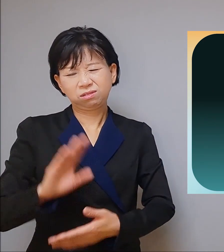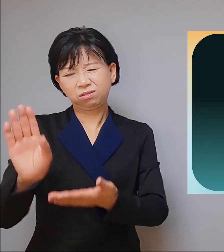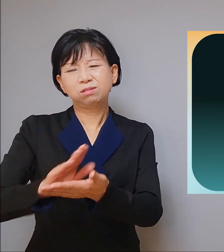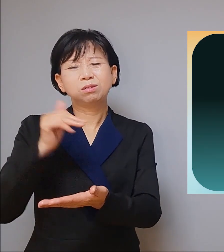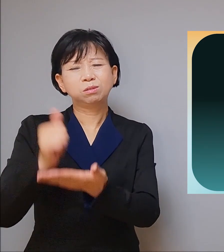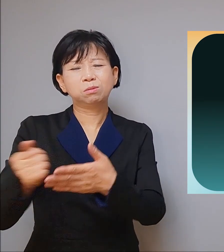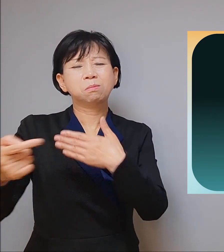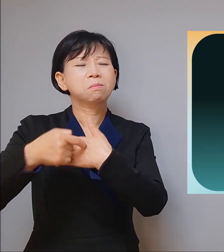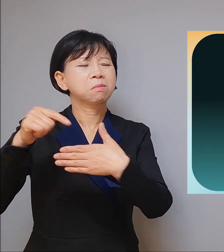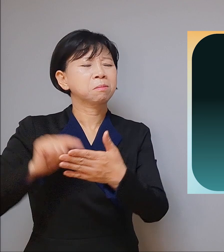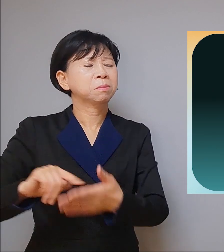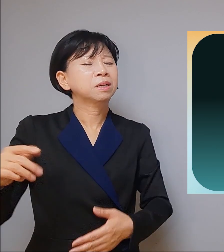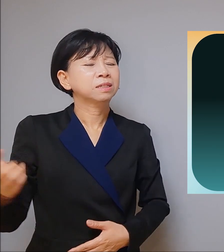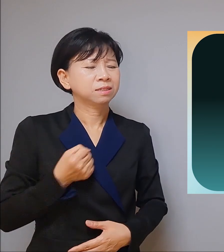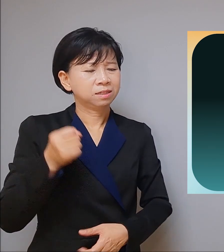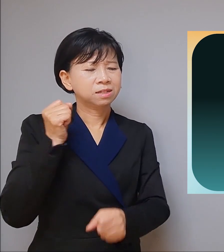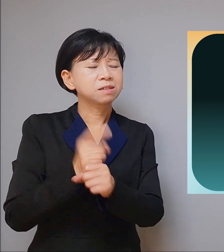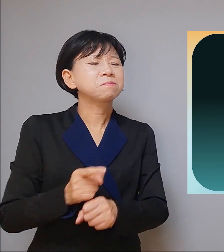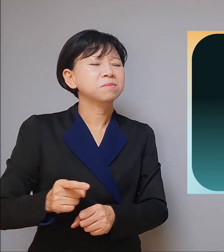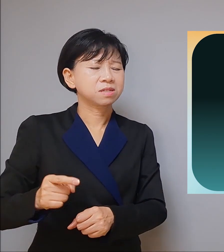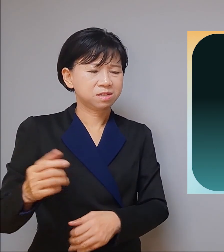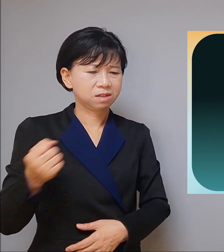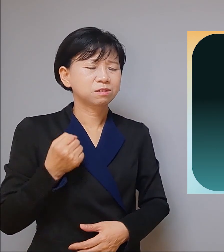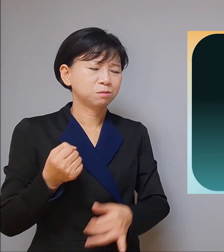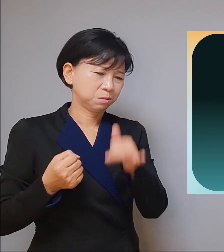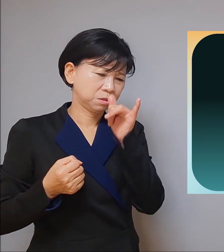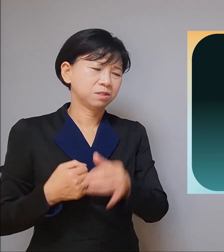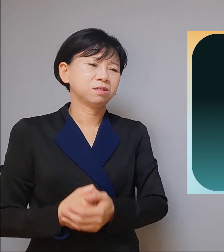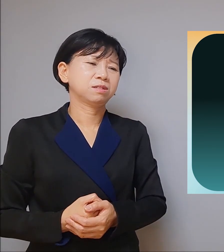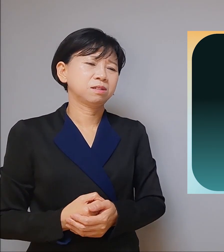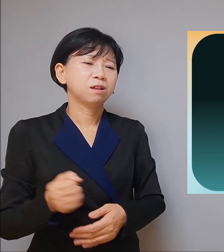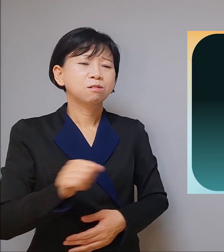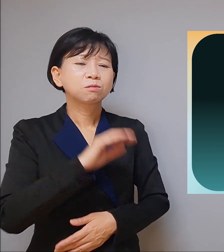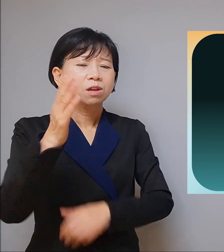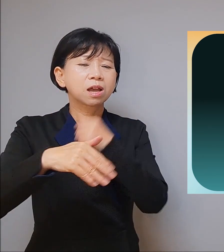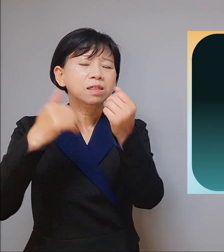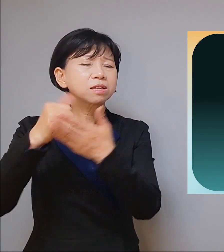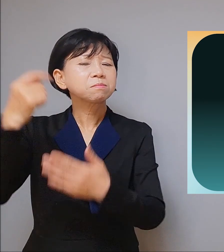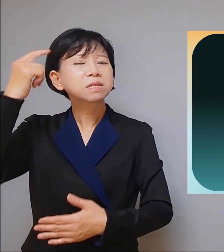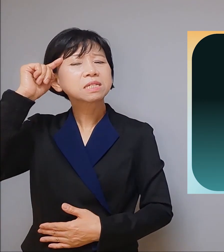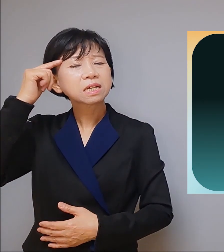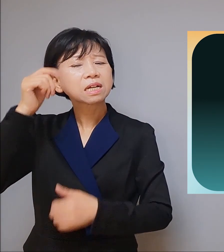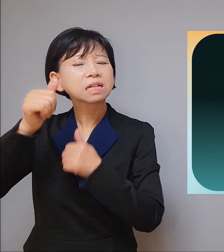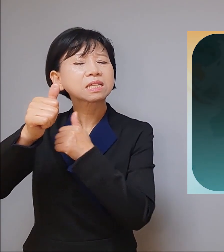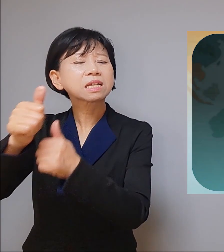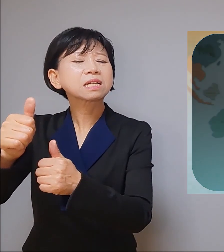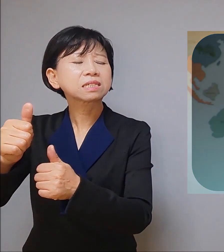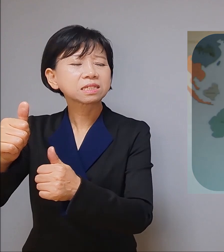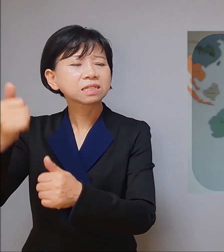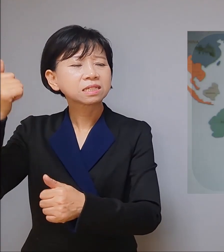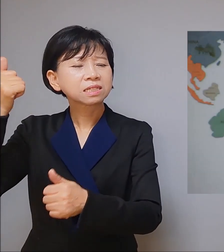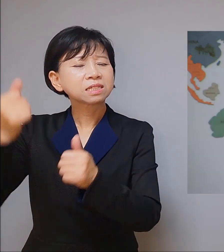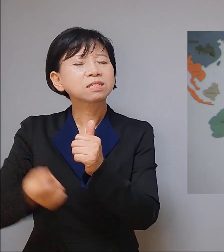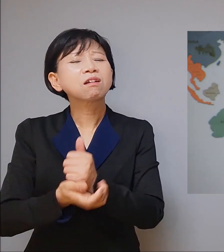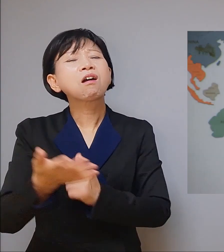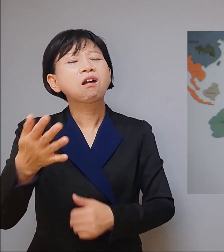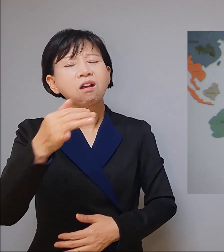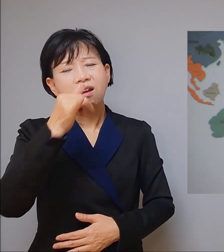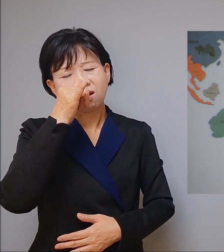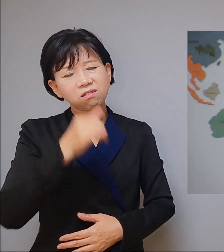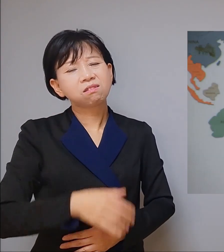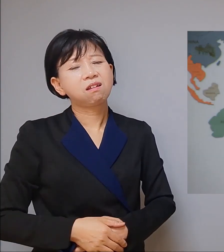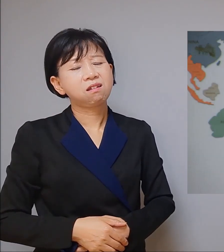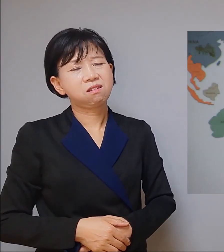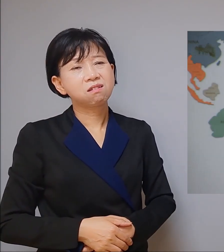가졌느니라. 아멘. 여기서 바울이 말하는 의미는 무엇일까요? 우리에게 하나님의 생각을 따를 수 있는 그래도 역량이 있다라는